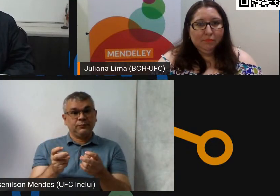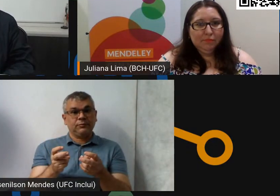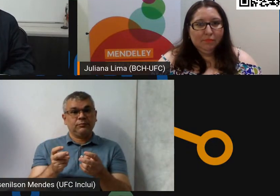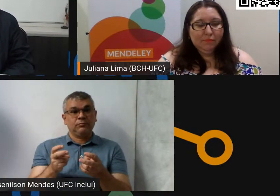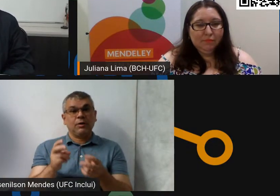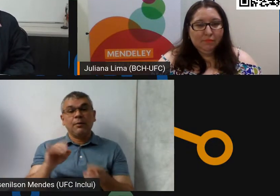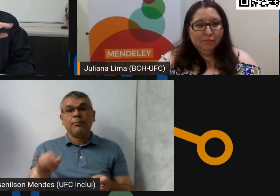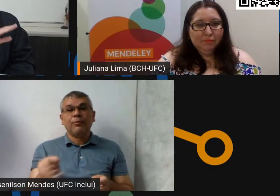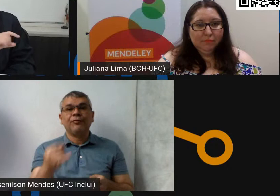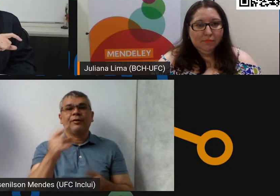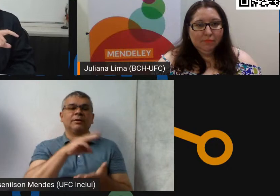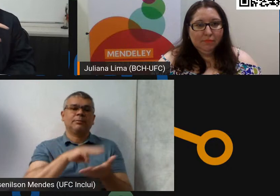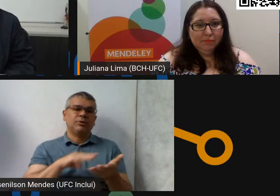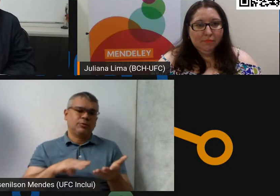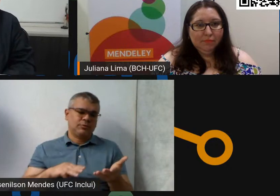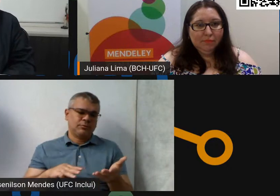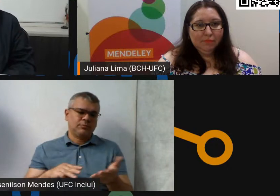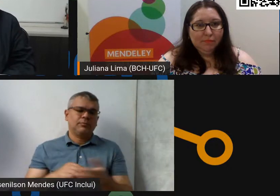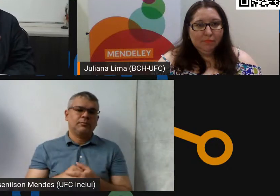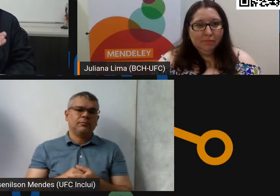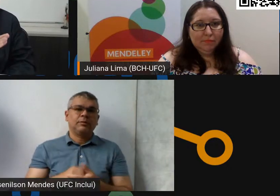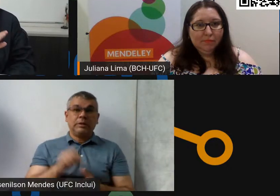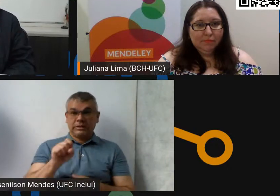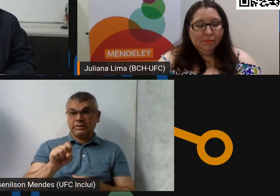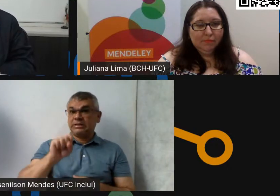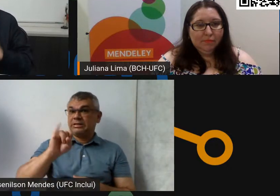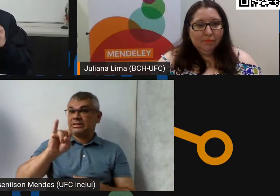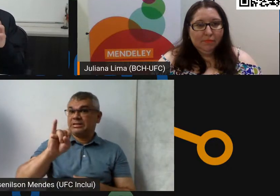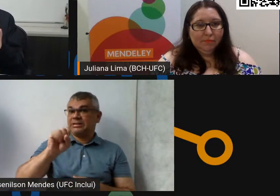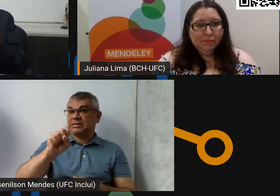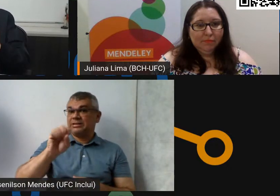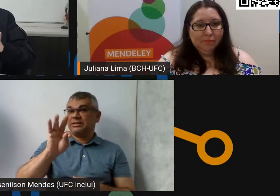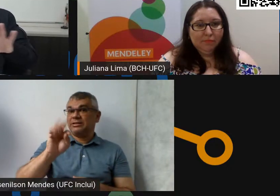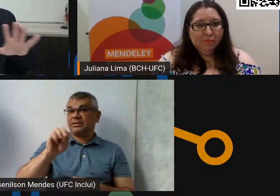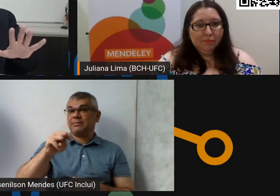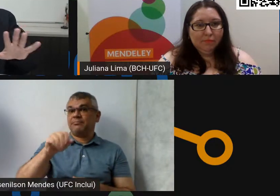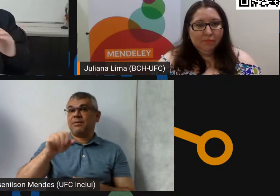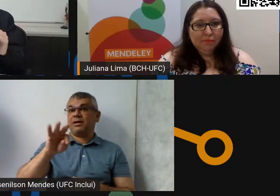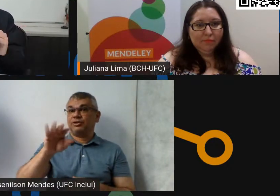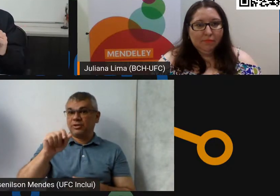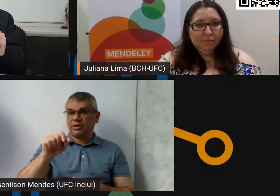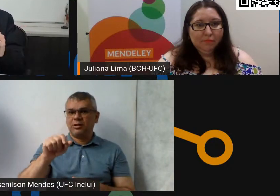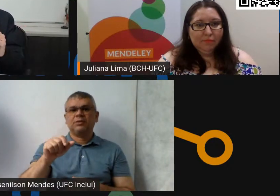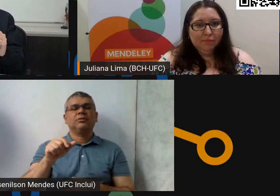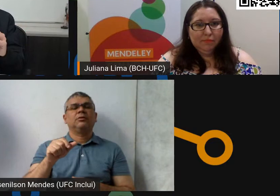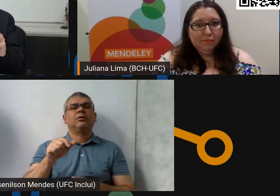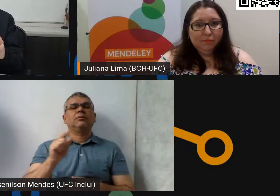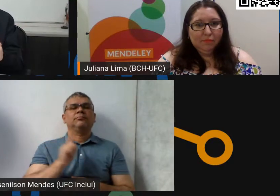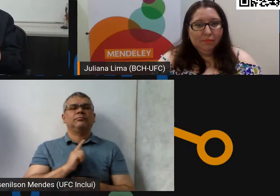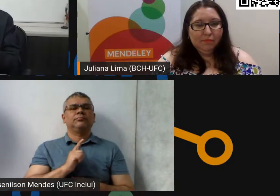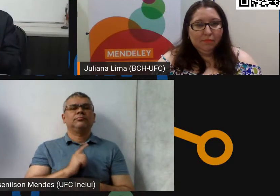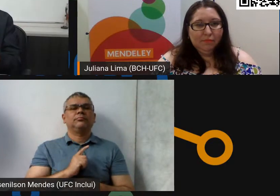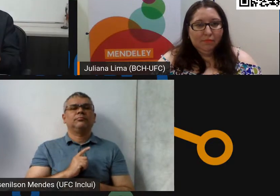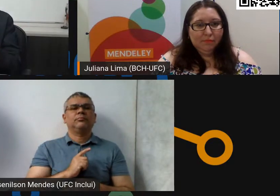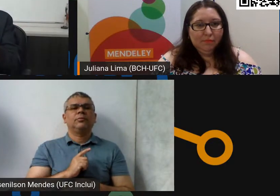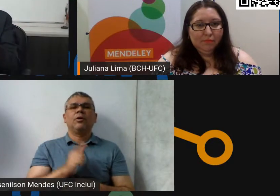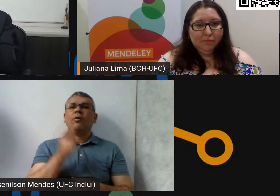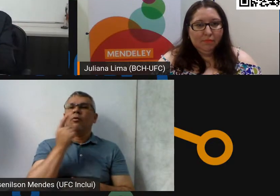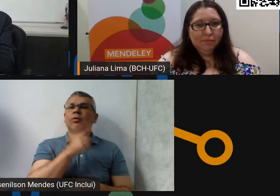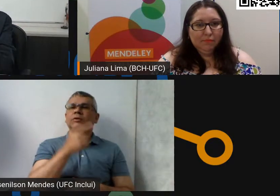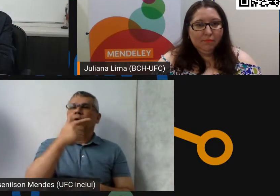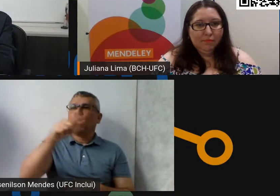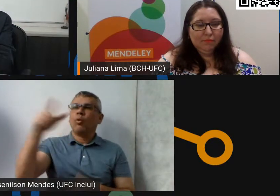Tá? Essas que são sistemáticas, elas visam dar esse universo, tá? Então, o outro cientista vai conseguir